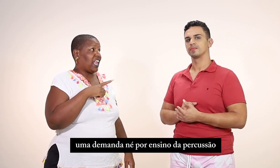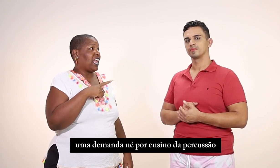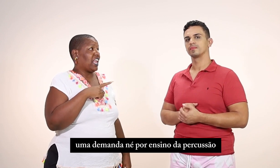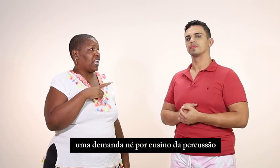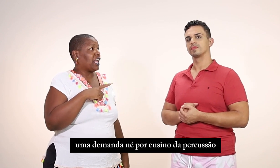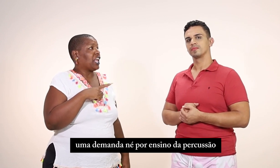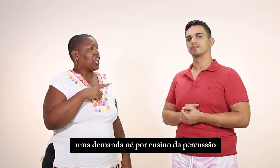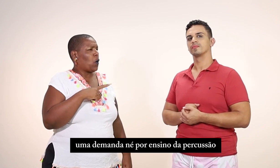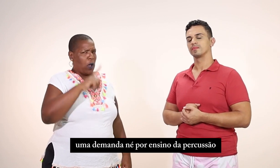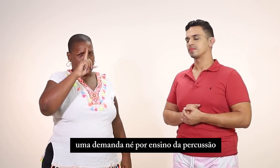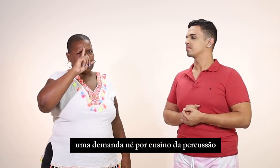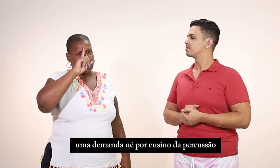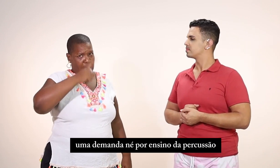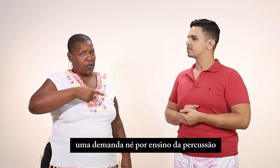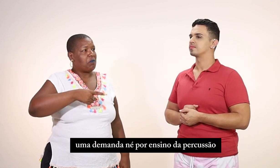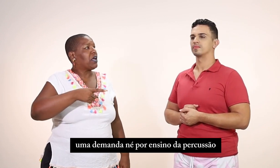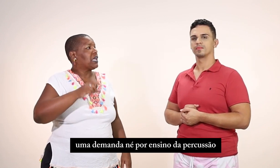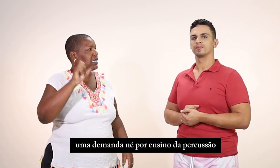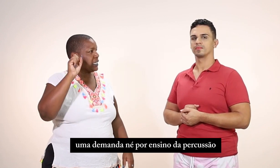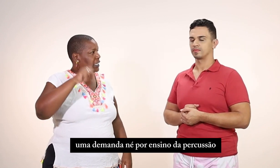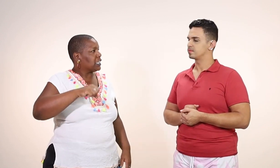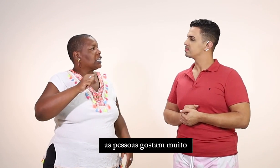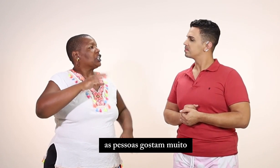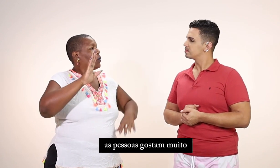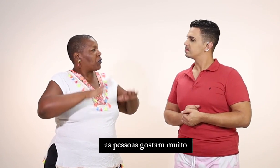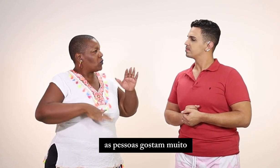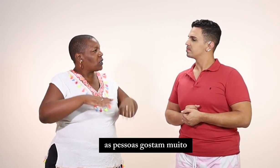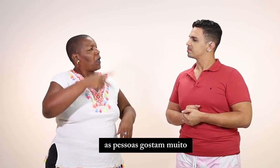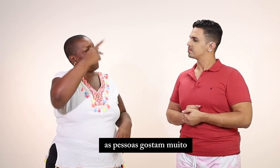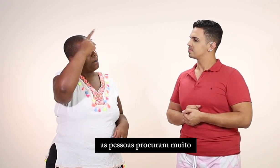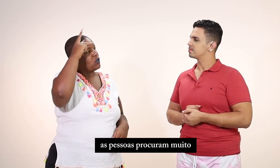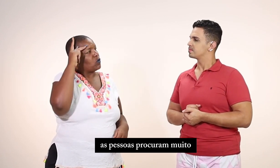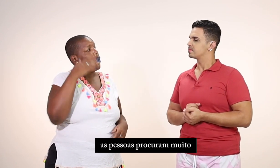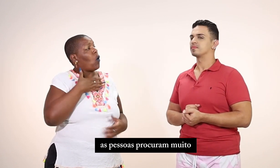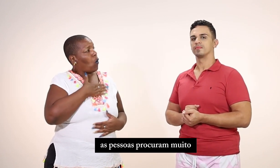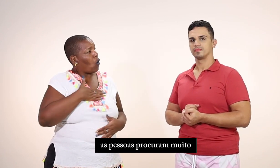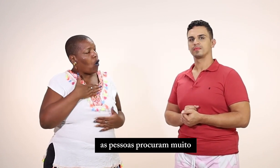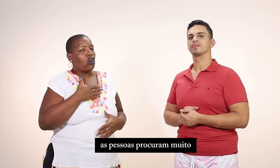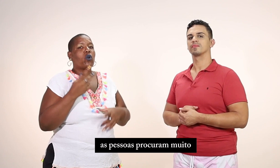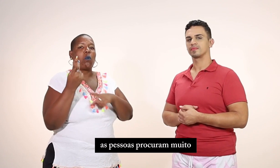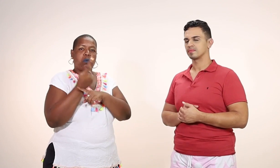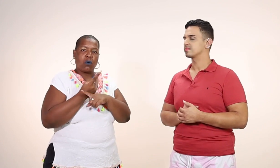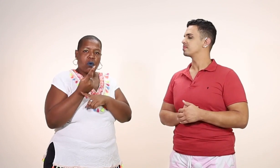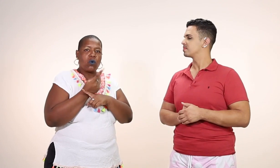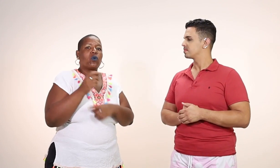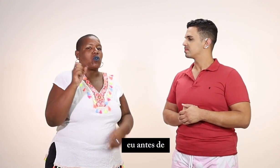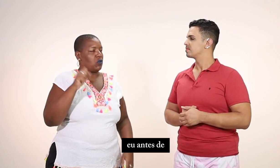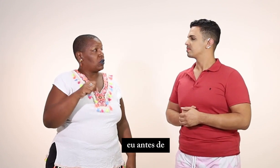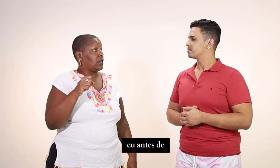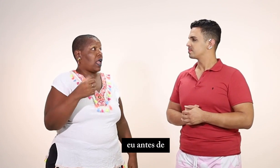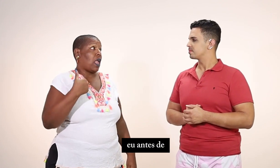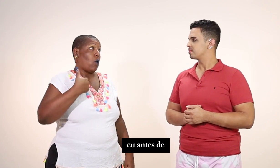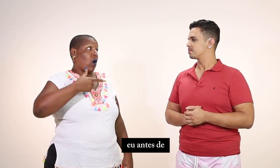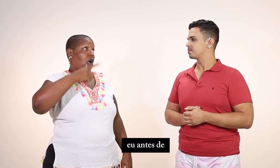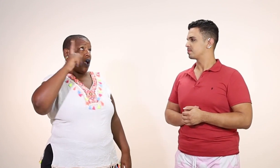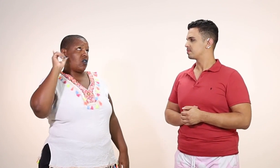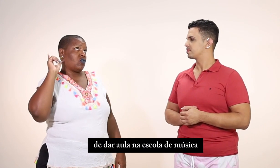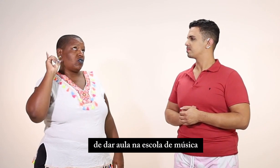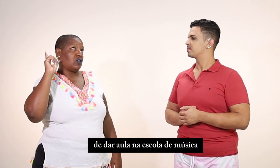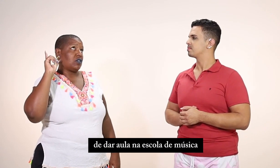uma demanda, né, por ensino da percussão, as pessoas gostam muito, as pessoas procuram muito. Eu, antes de dar aula na